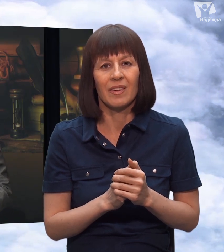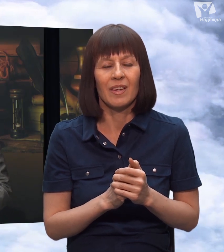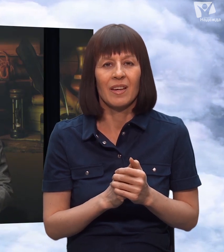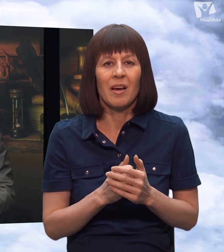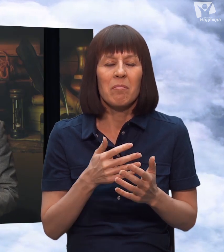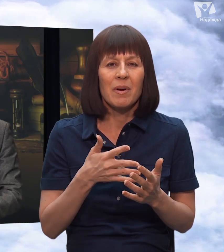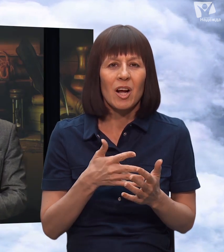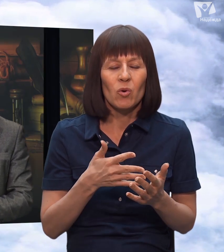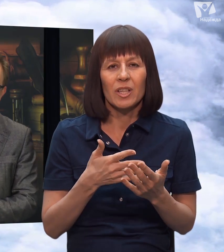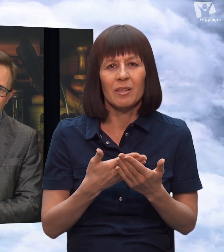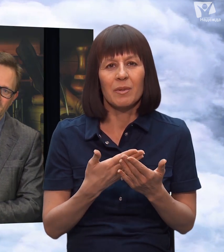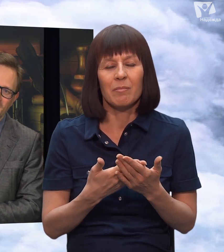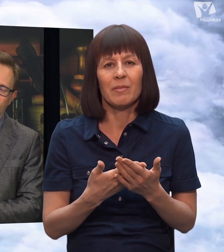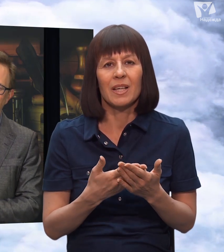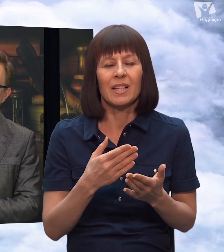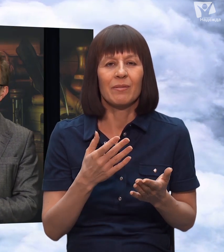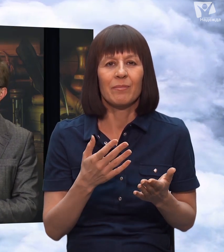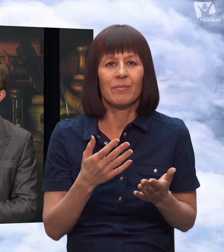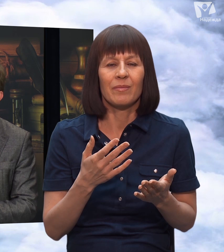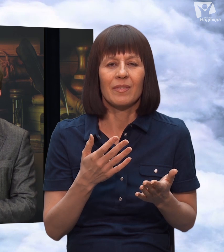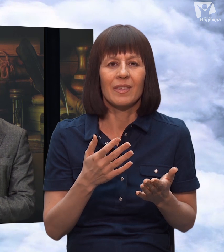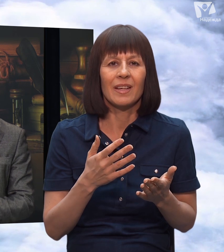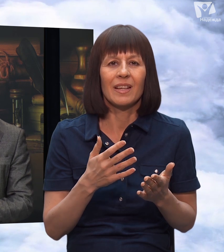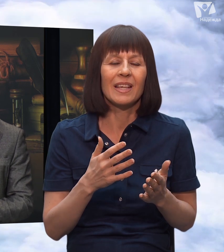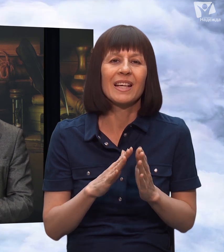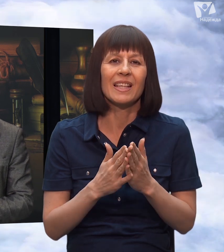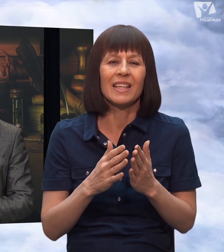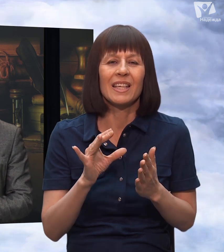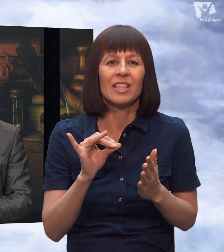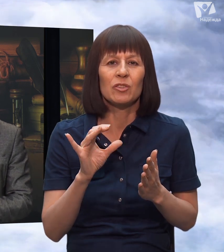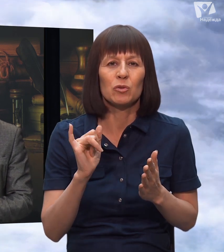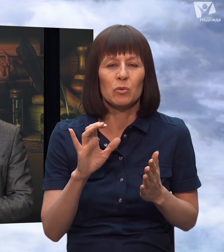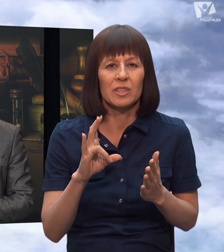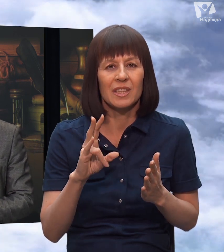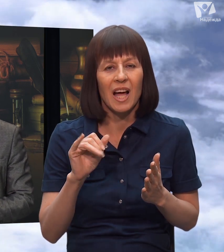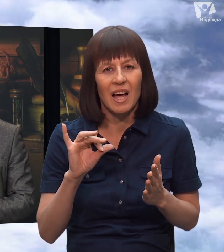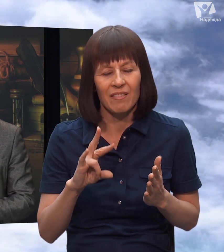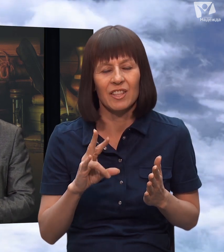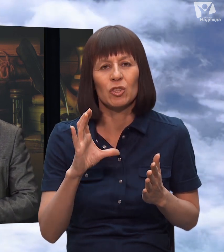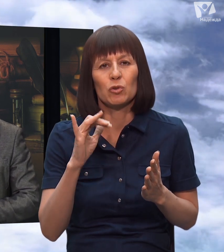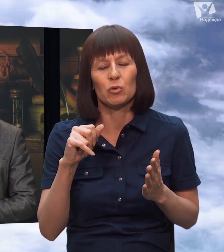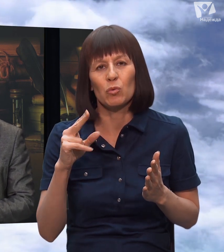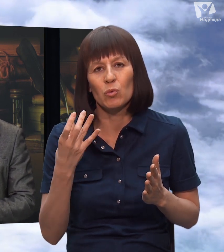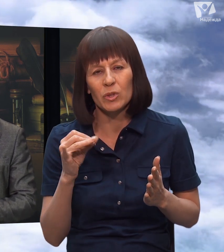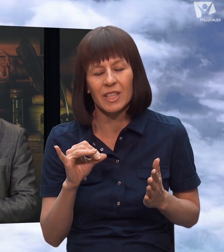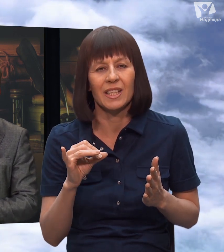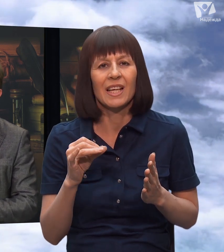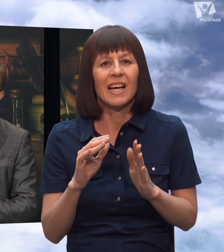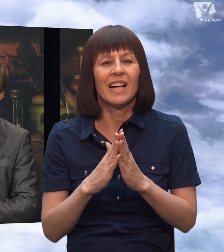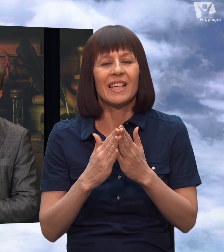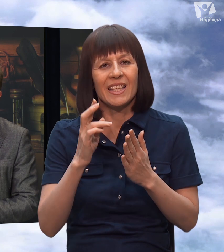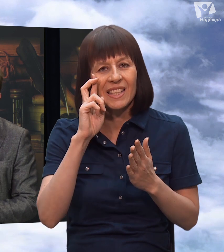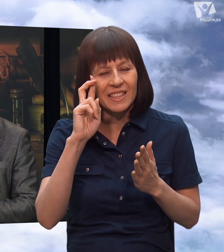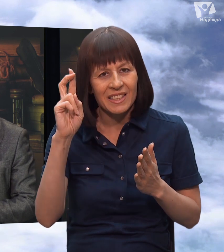кран ним пророком до начиная от книги иисуса навина книге судей 4 книги царств и